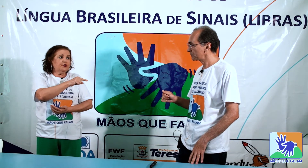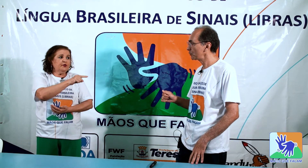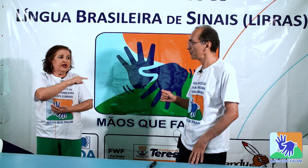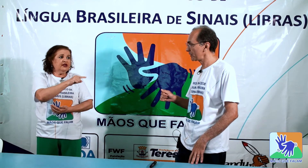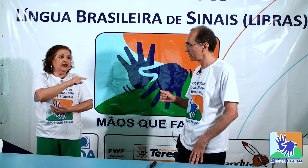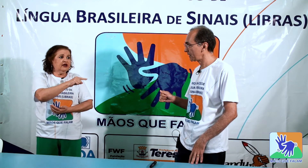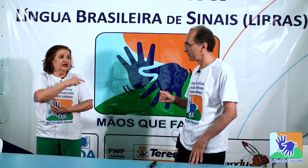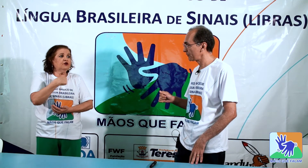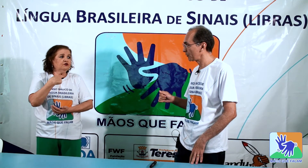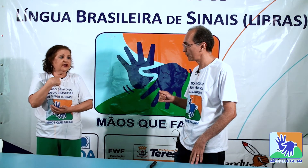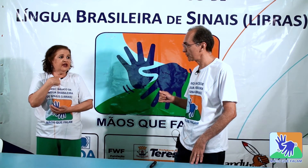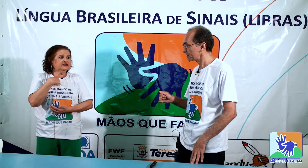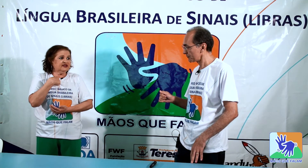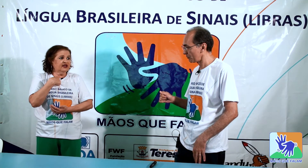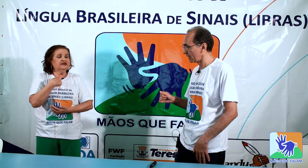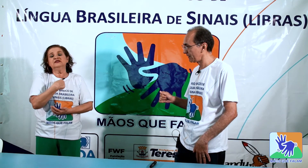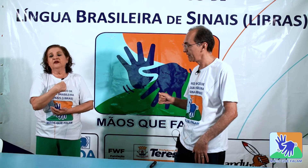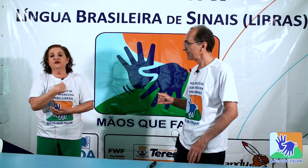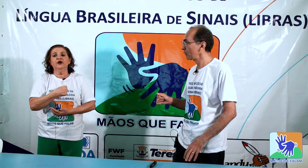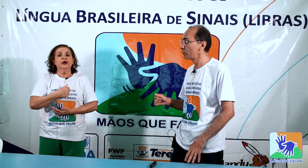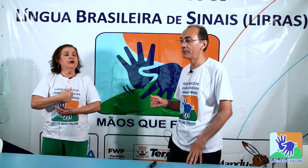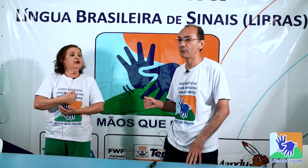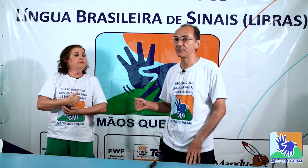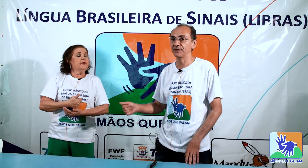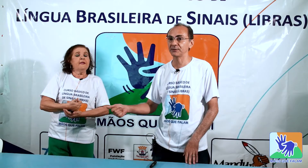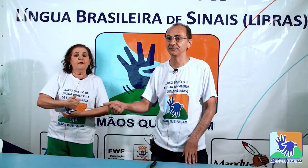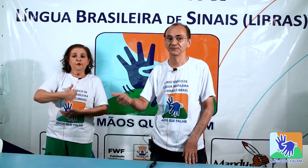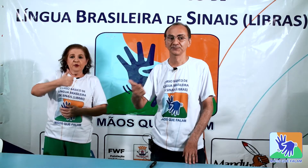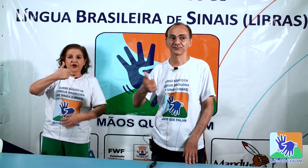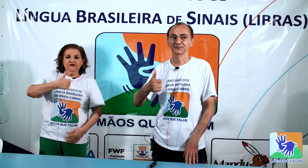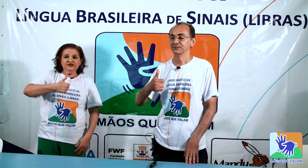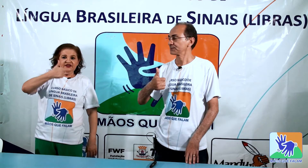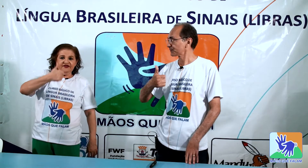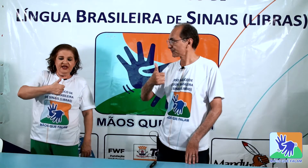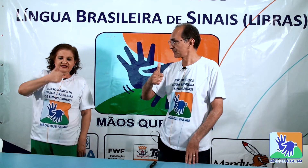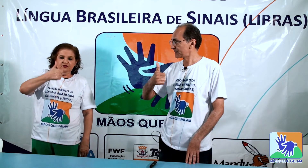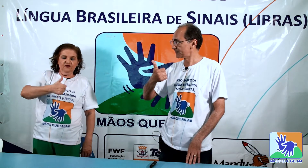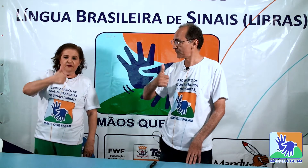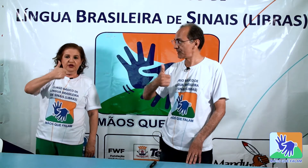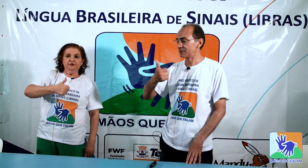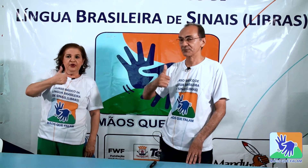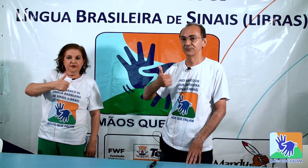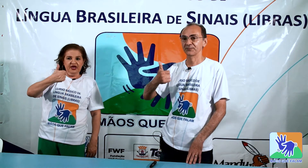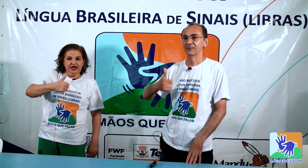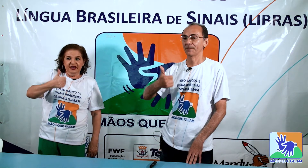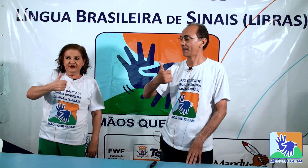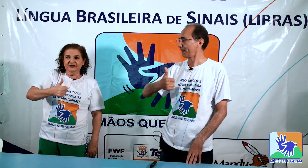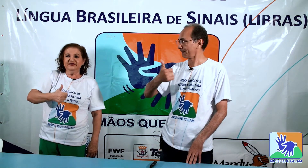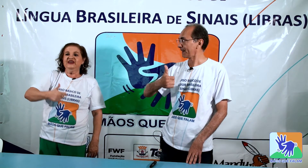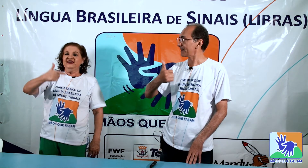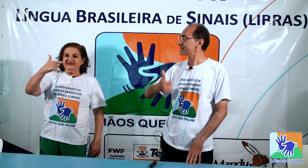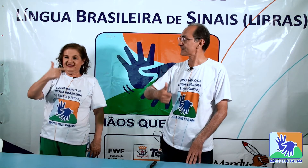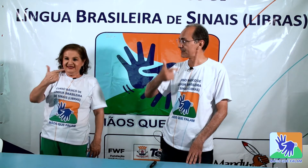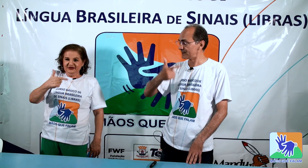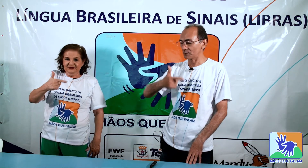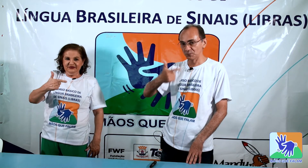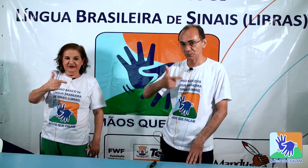primeiro andar. E eu no 10, certo? Vamos lá? Tá bom. Então, como é o primeiro? O primeiro você faz esse movimento. Primeiro,